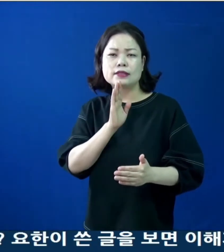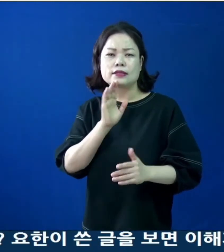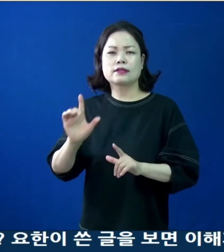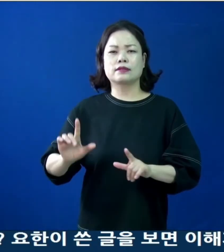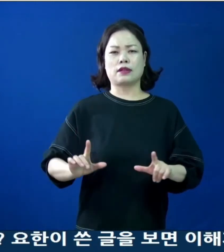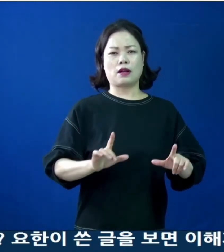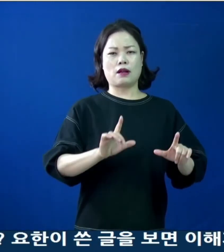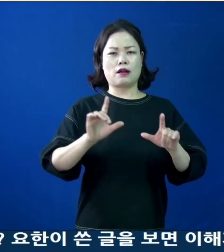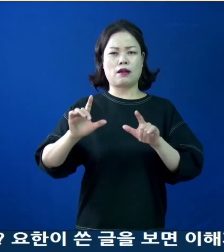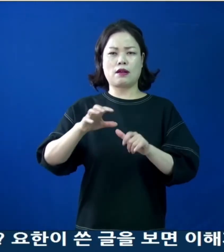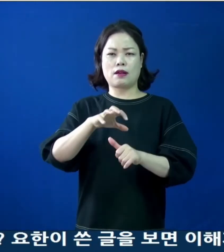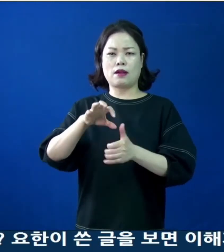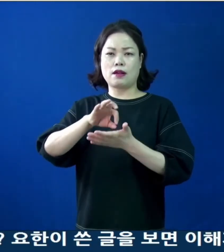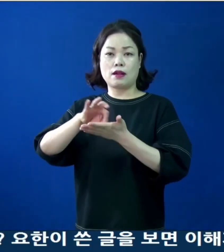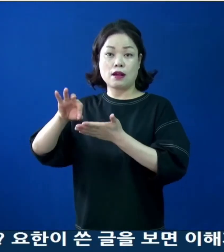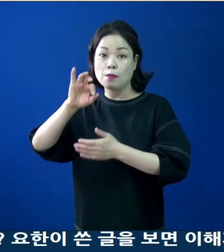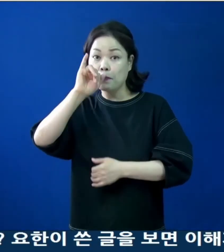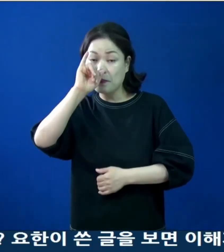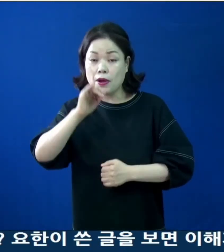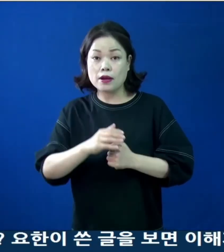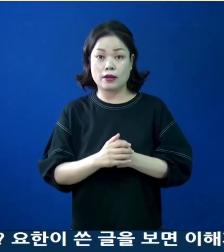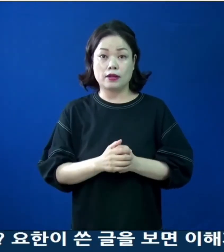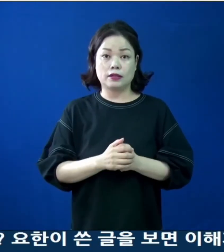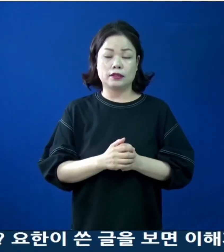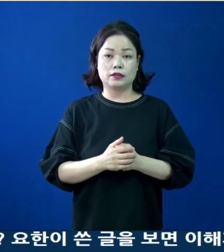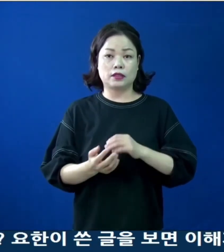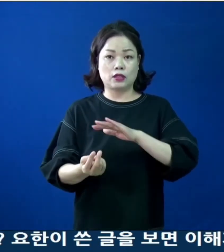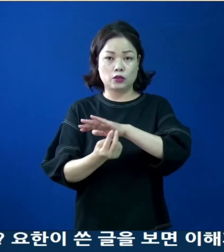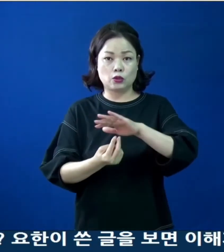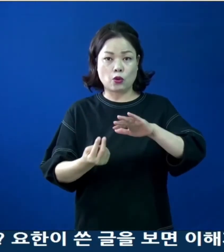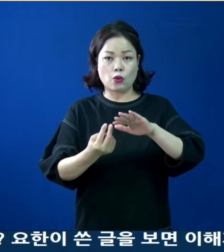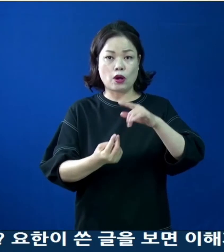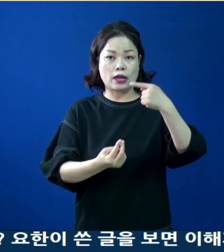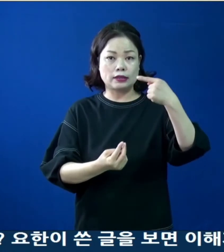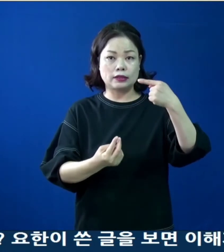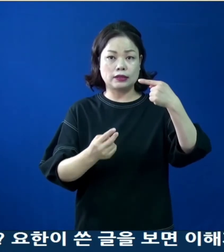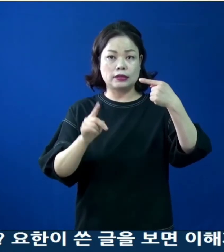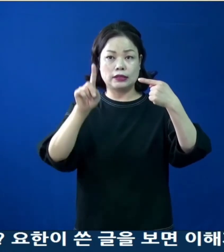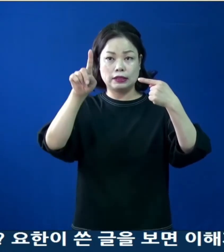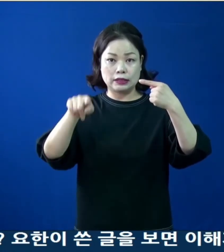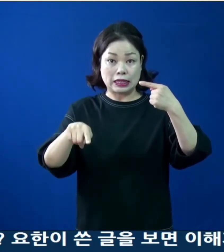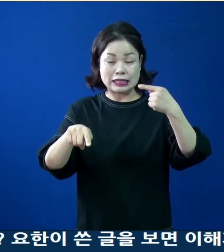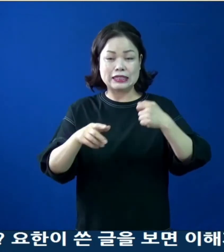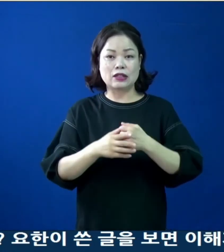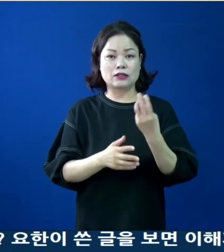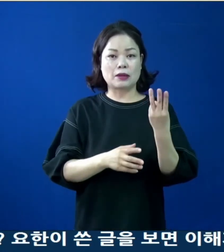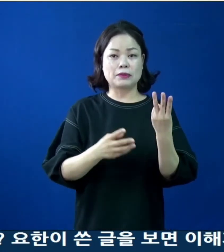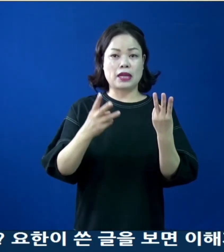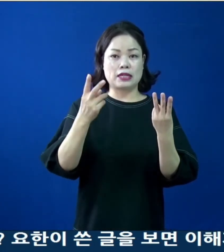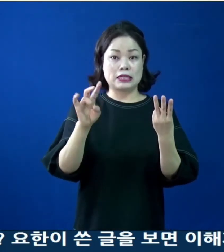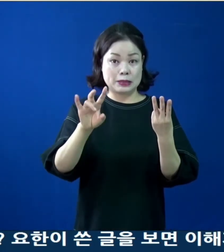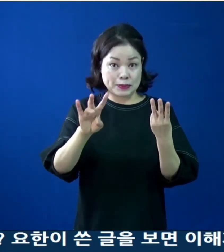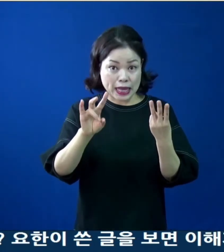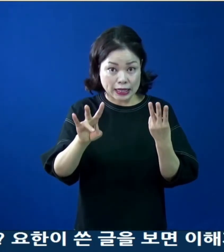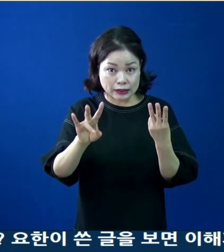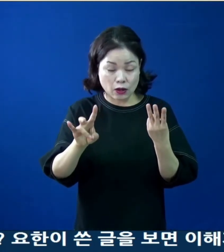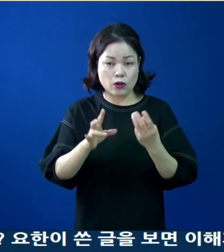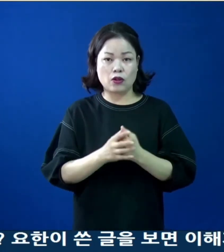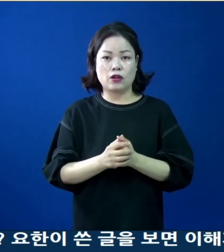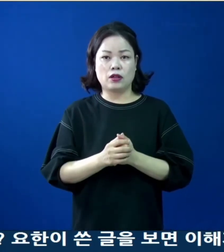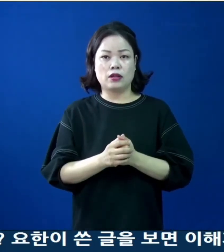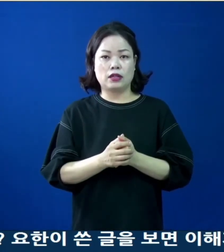삶에서 적용해 볼 수 있는 말씀이 나타납니다. 요한일서 3장 24절 말씀 다 같이 읽겠습니다.